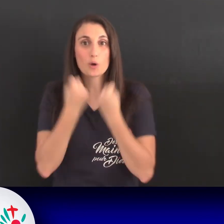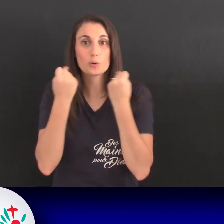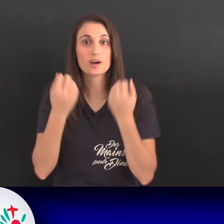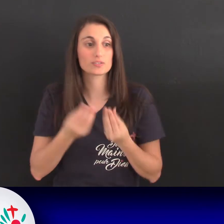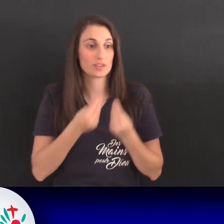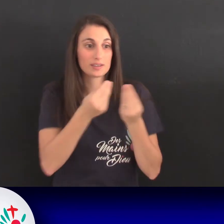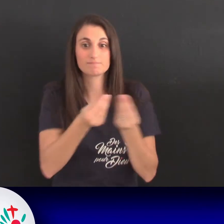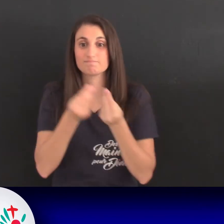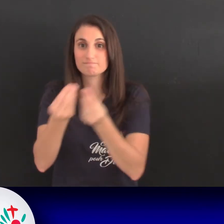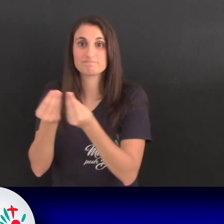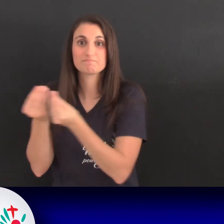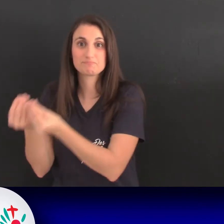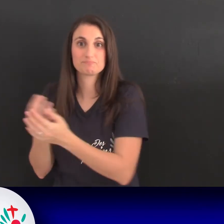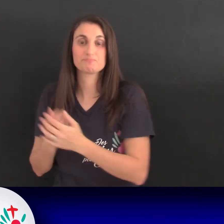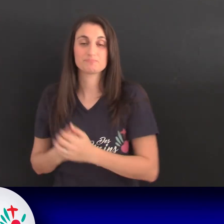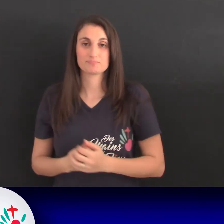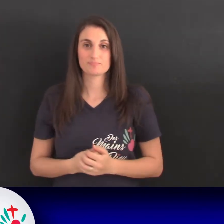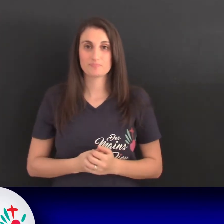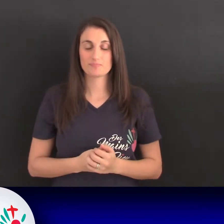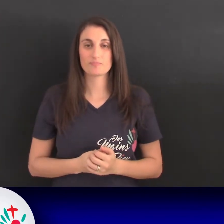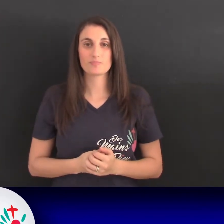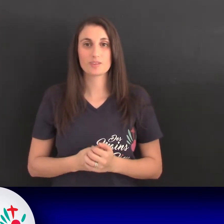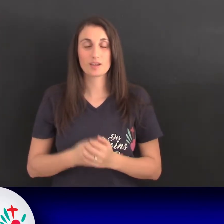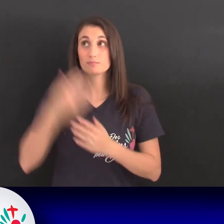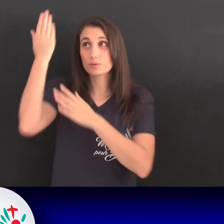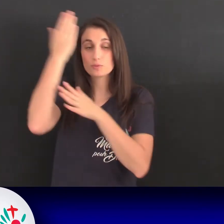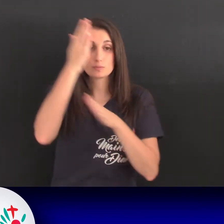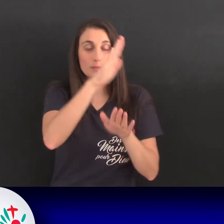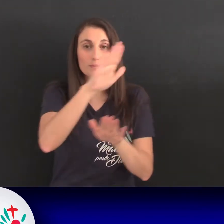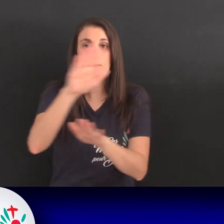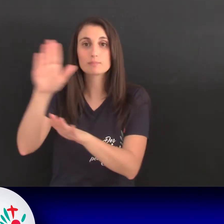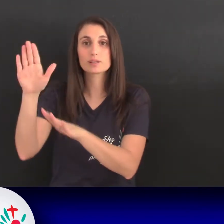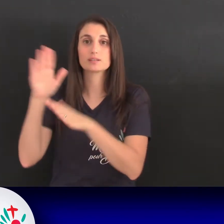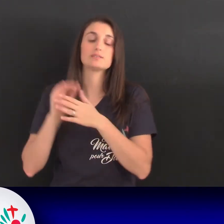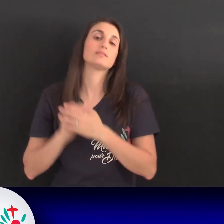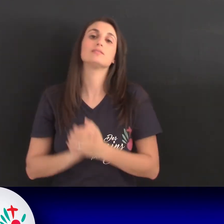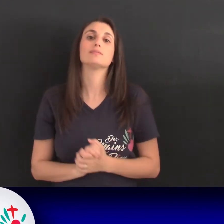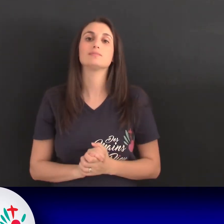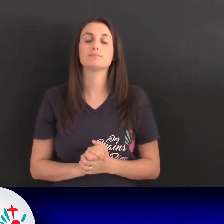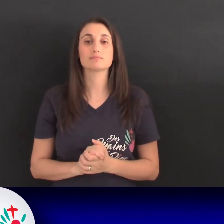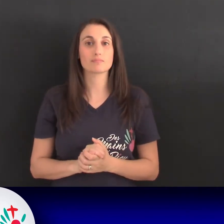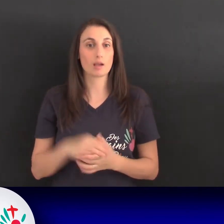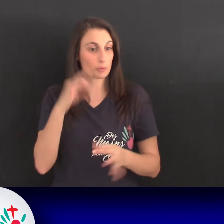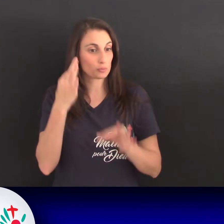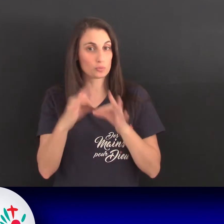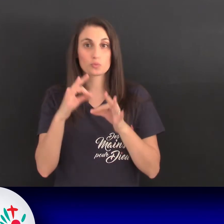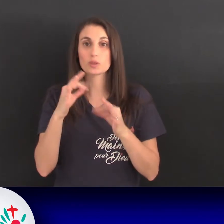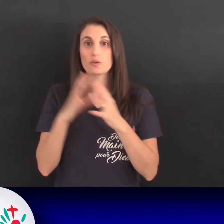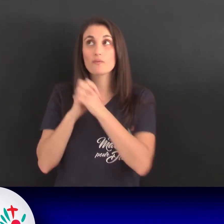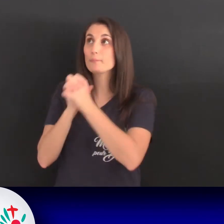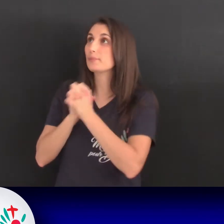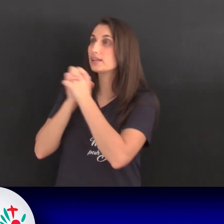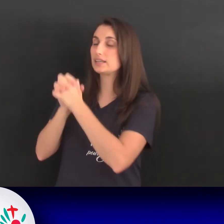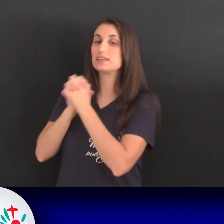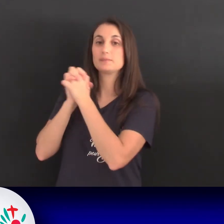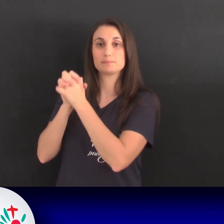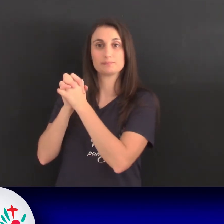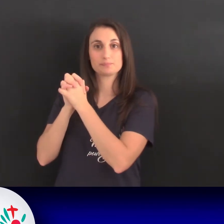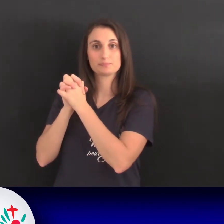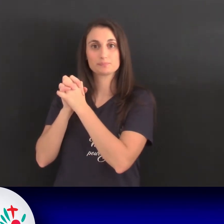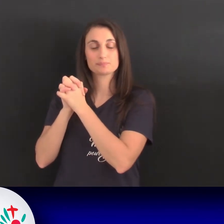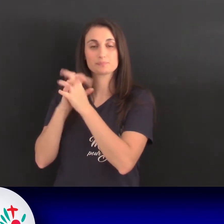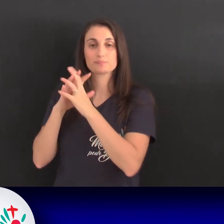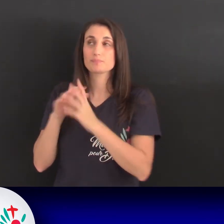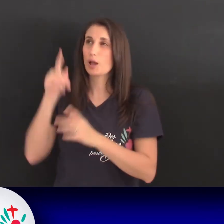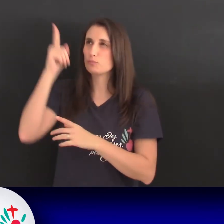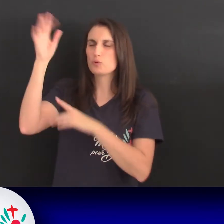sœurs dans leur maison. Soyez grandement bénis. Nous allons sans plus tarder remettre ce service dans les mains du Seigneur afin